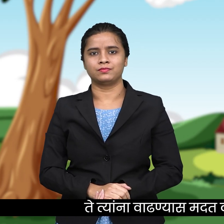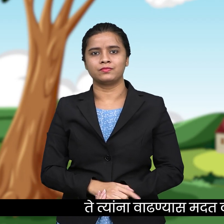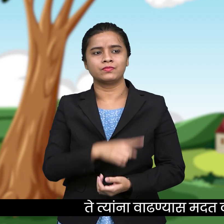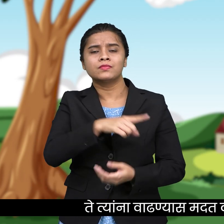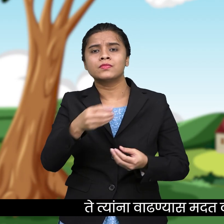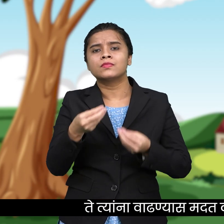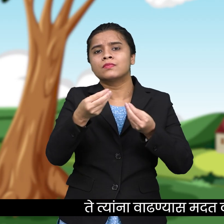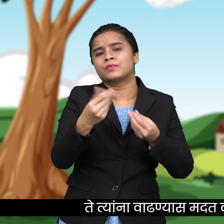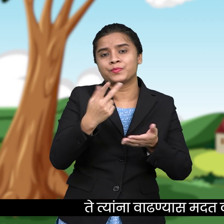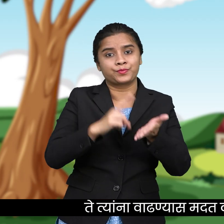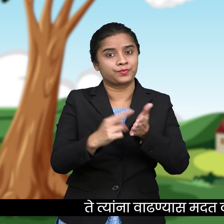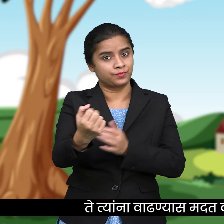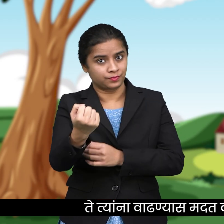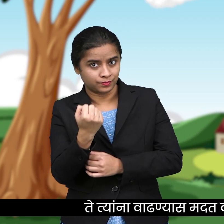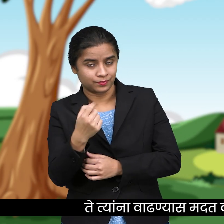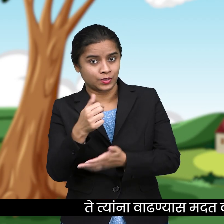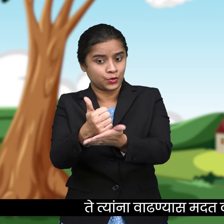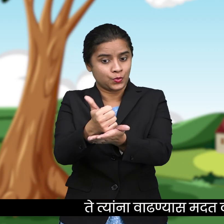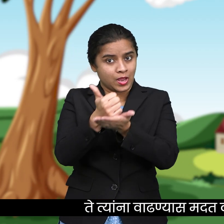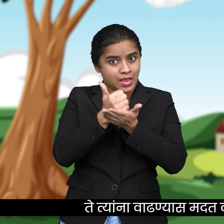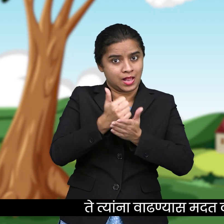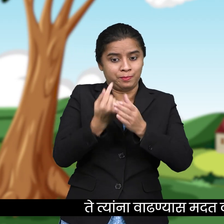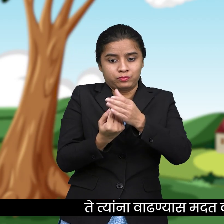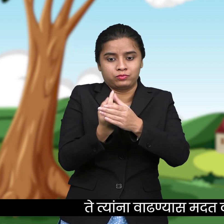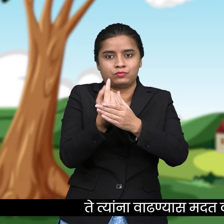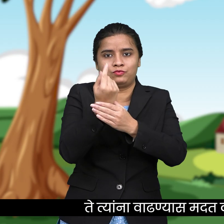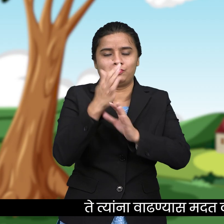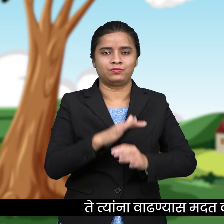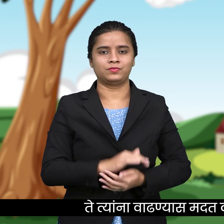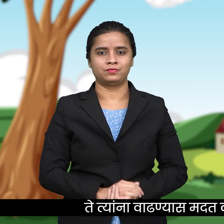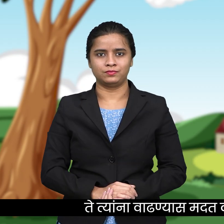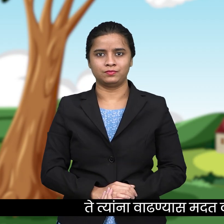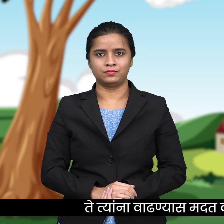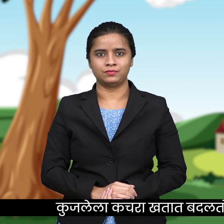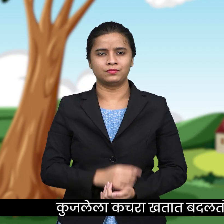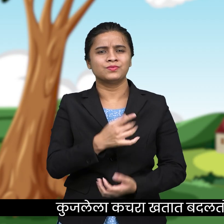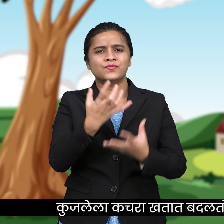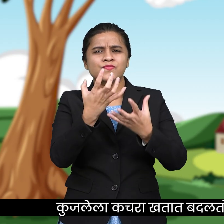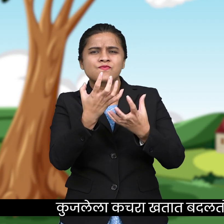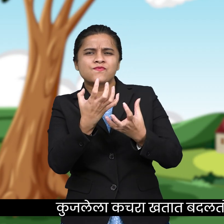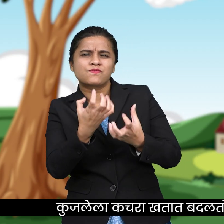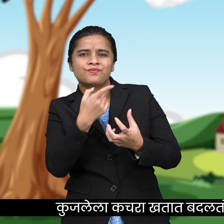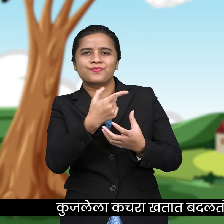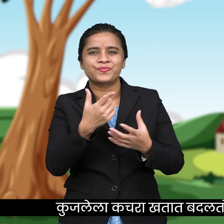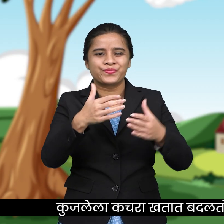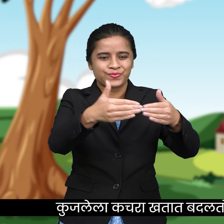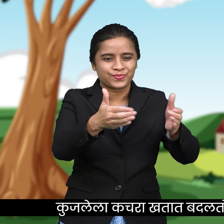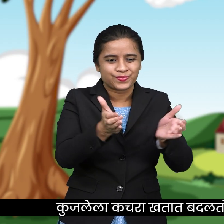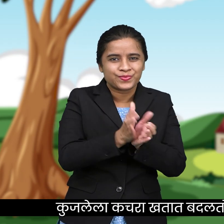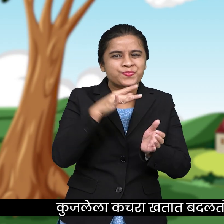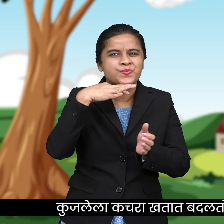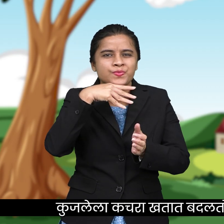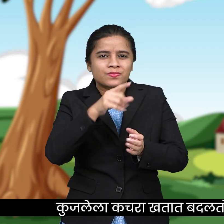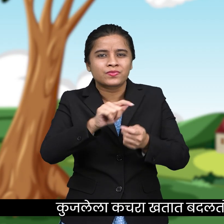ते त्यांना वाढण्यास मदत करण्यासाठी पोषक तत्वे प्रदान करेल. कुजलेला कचरा खतात बदलतो